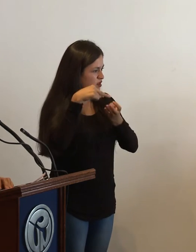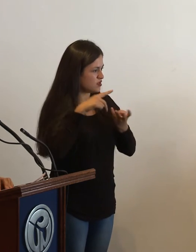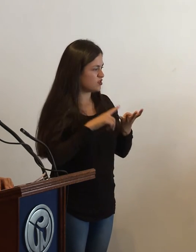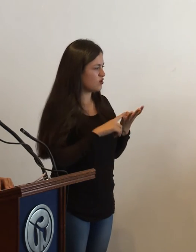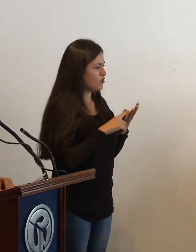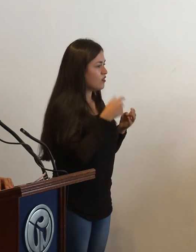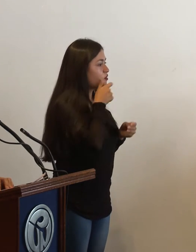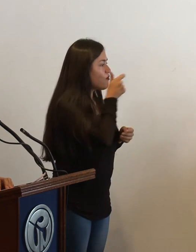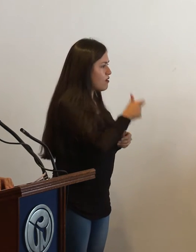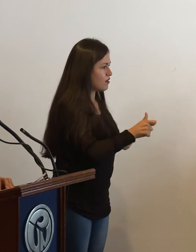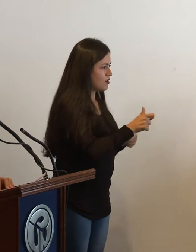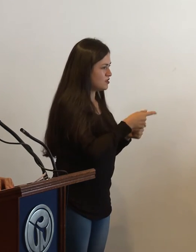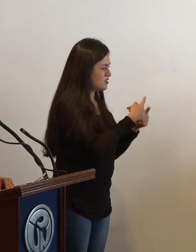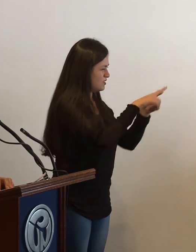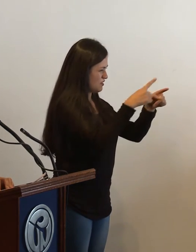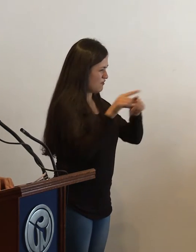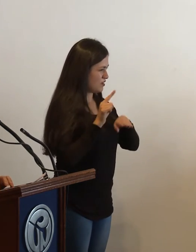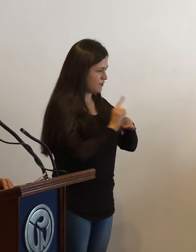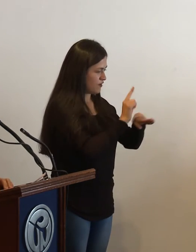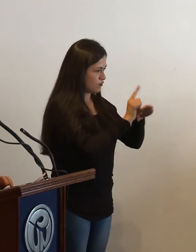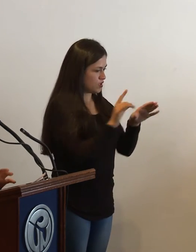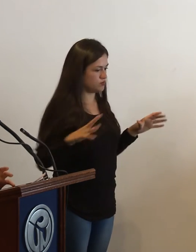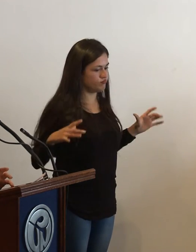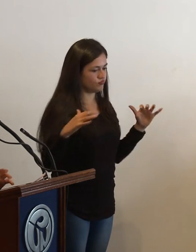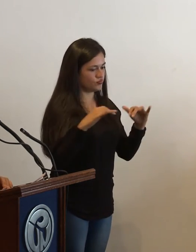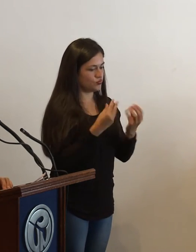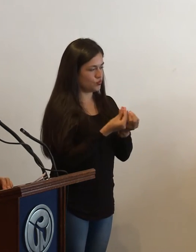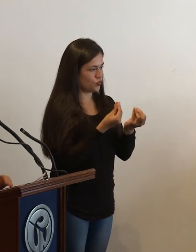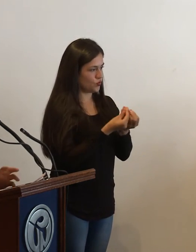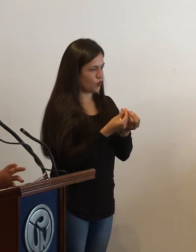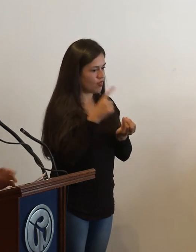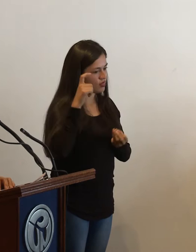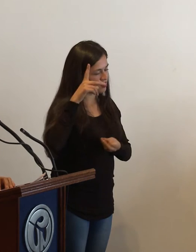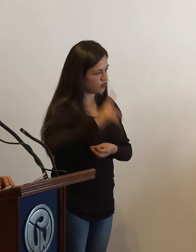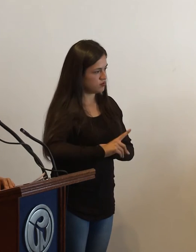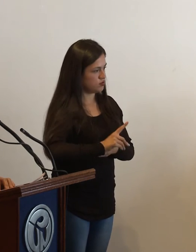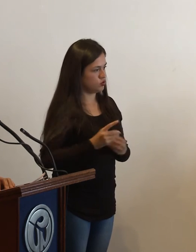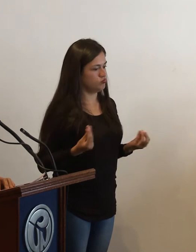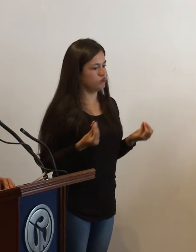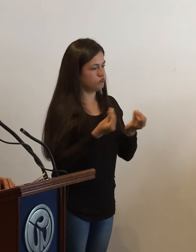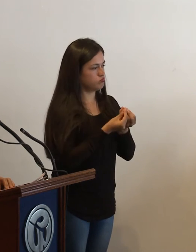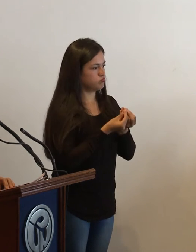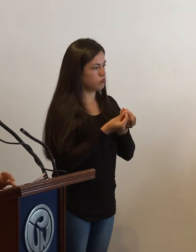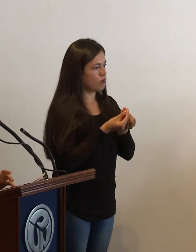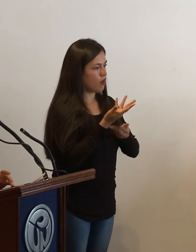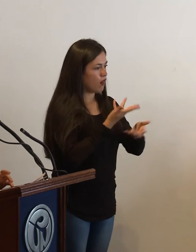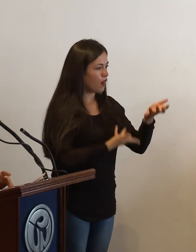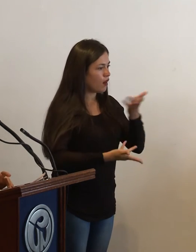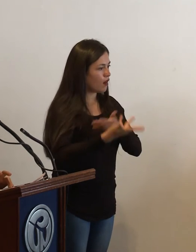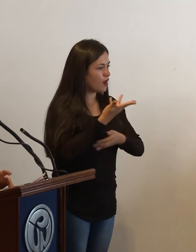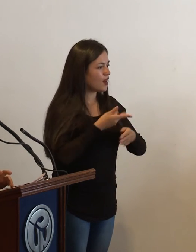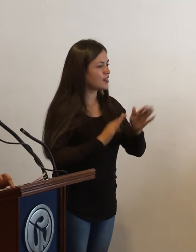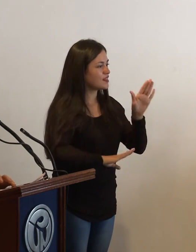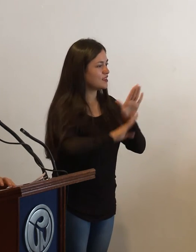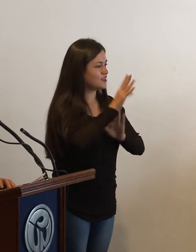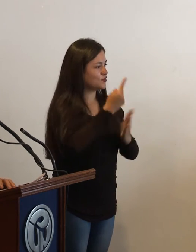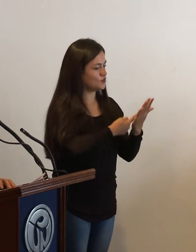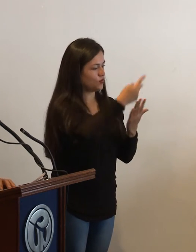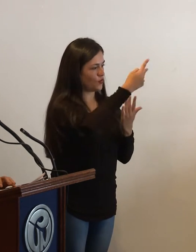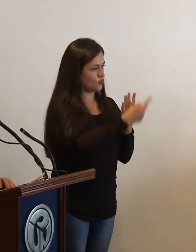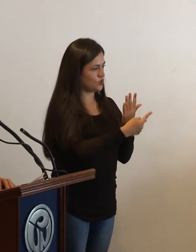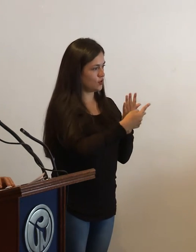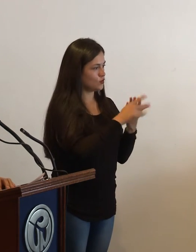de humanidades, decidieron juntarse para desarrollar un